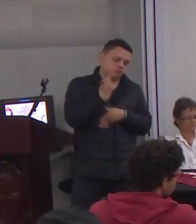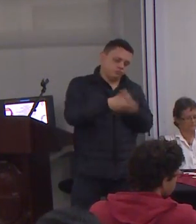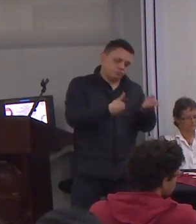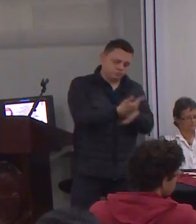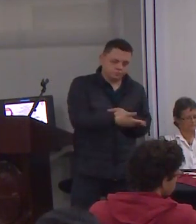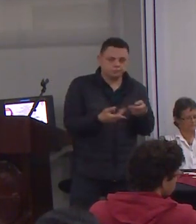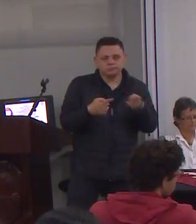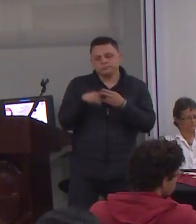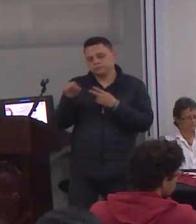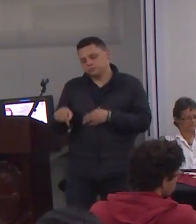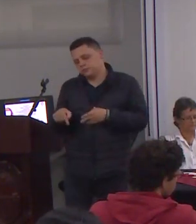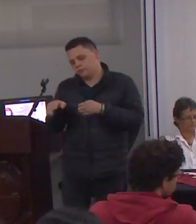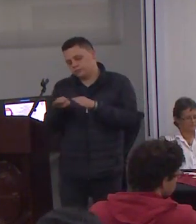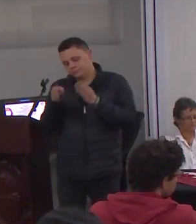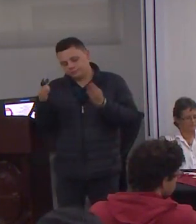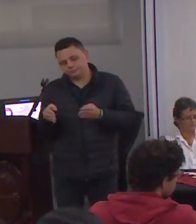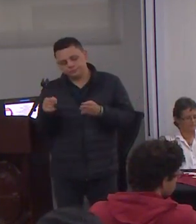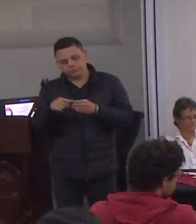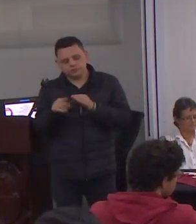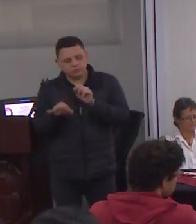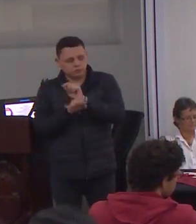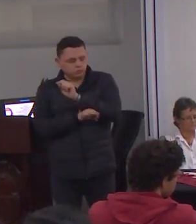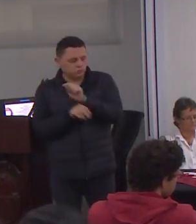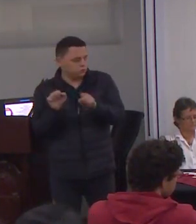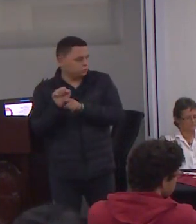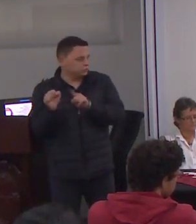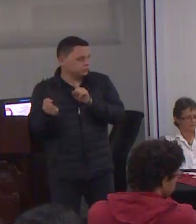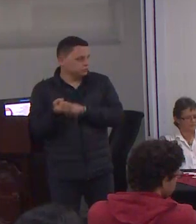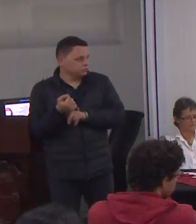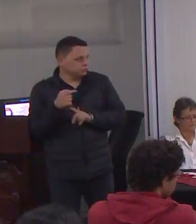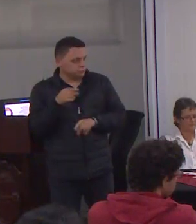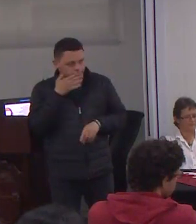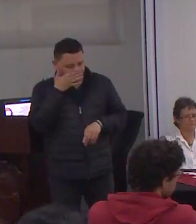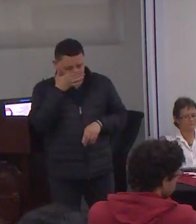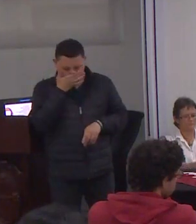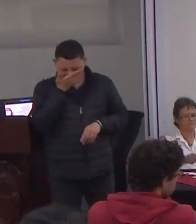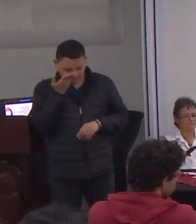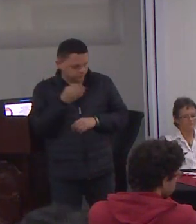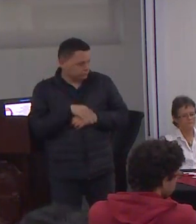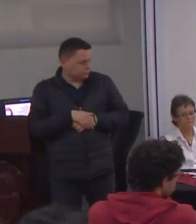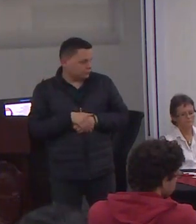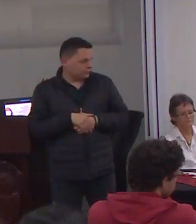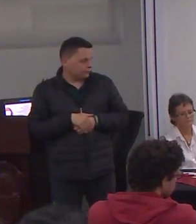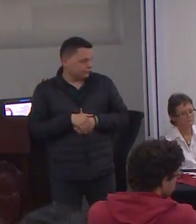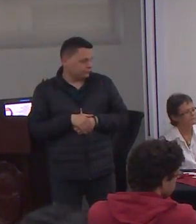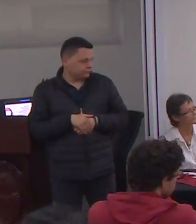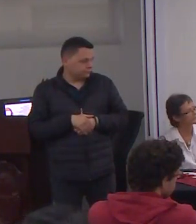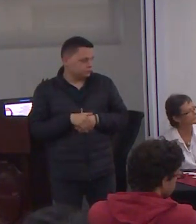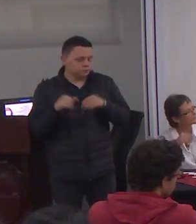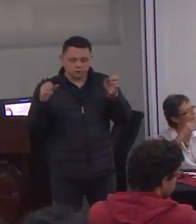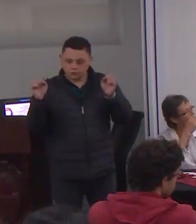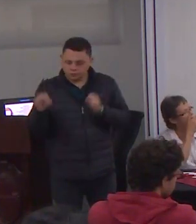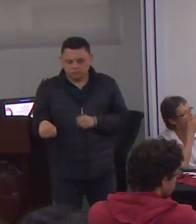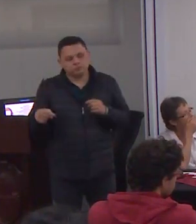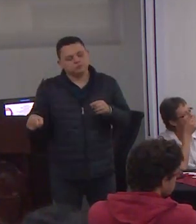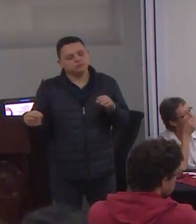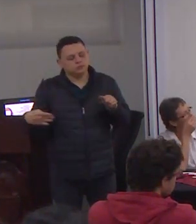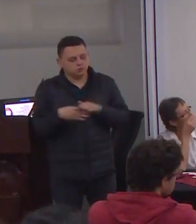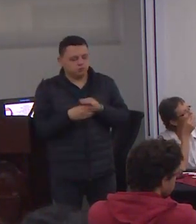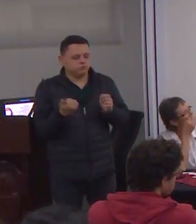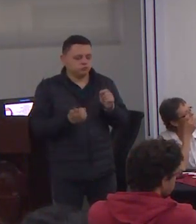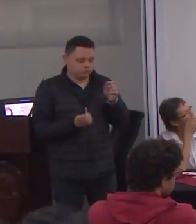dentro de la mesa de discapacidad psicosocial existen otras organizaciones lo mencionaba en el nuevo comunitario y la idea es que se puedan digamos